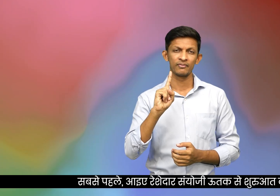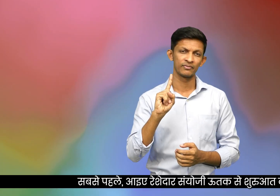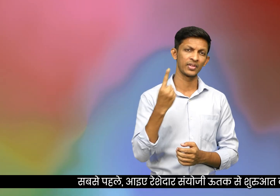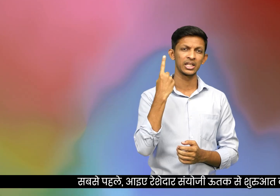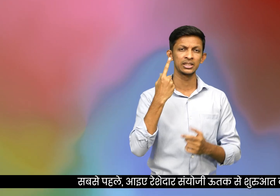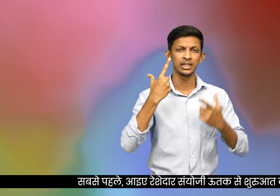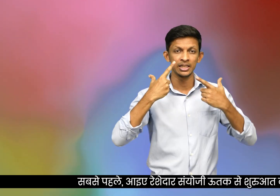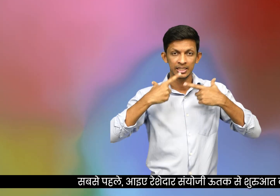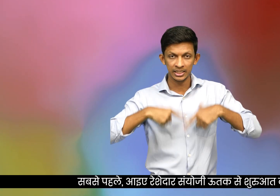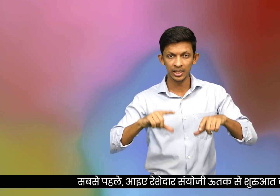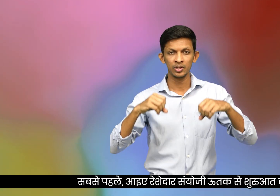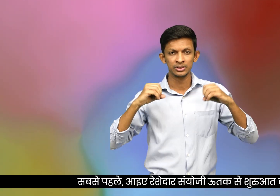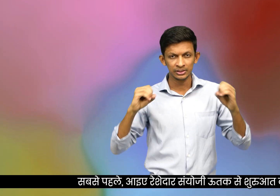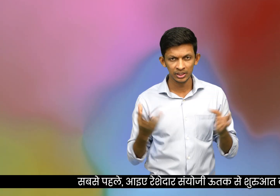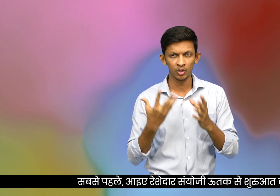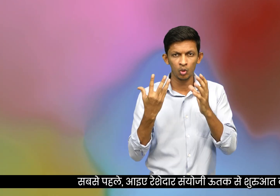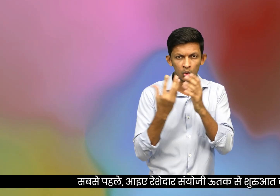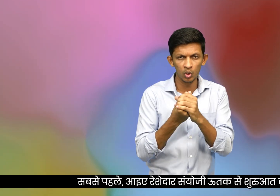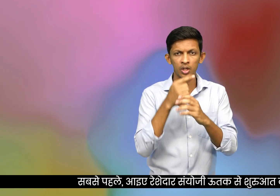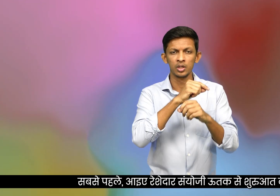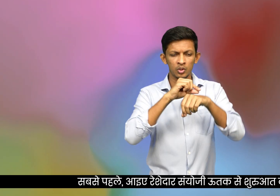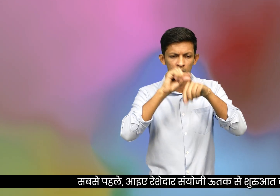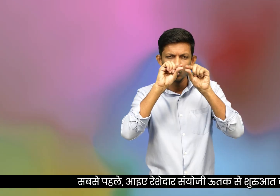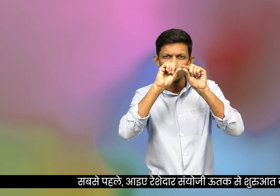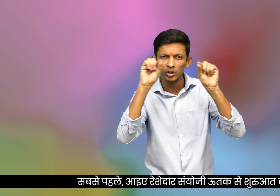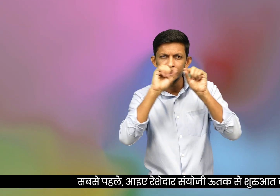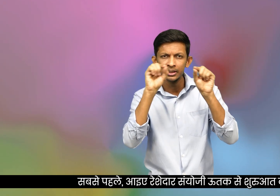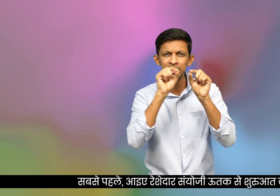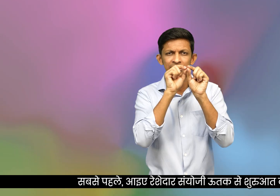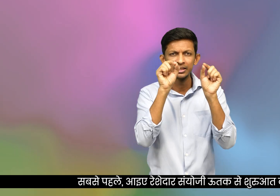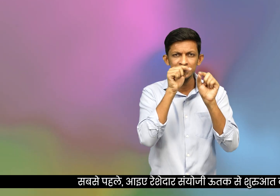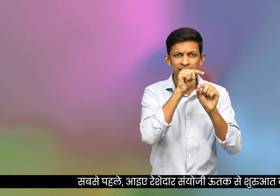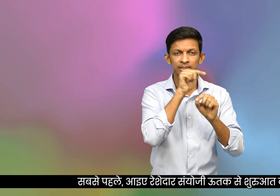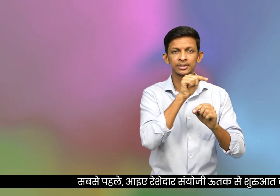सबसे पहले आइए रेशेदार संयोजी ऊतक को शुरुआत